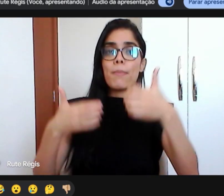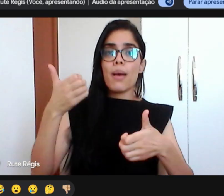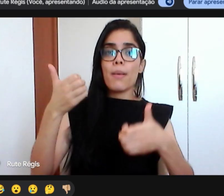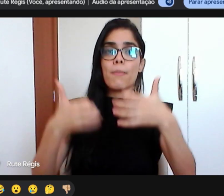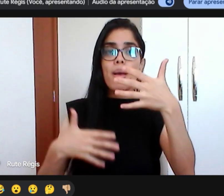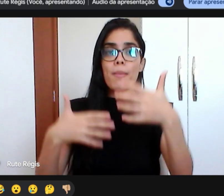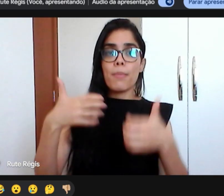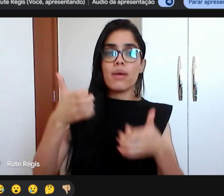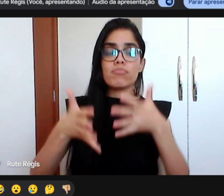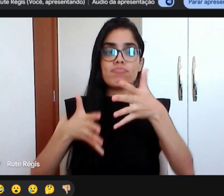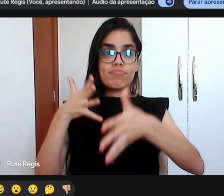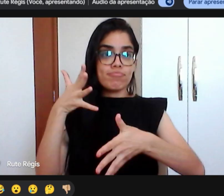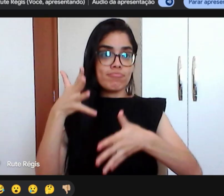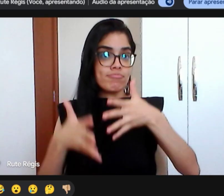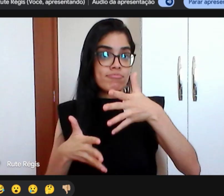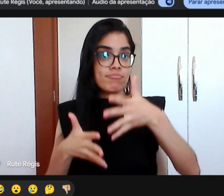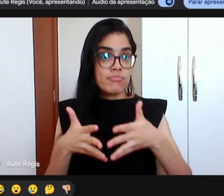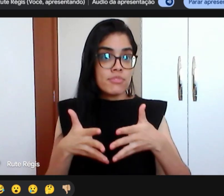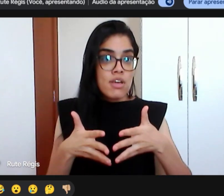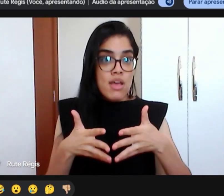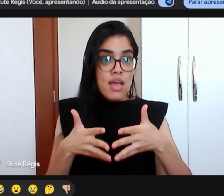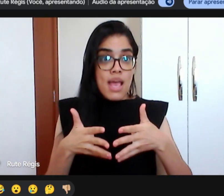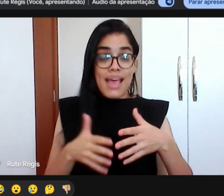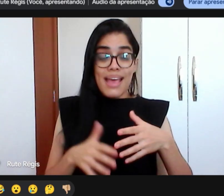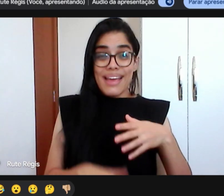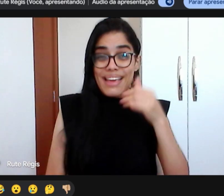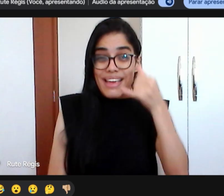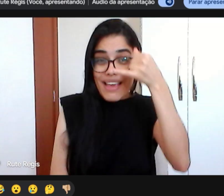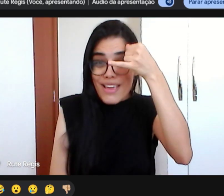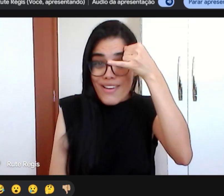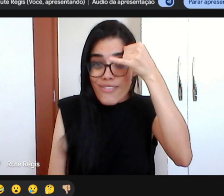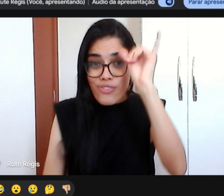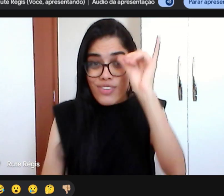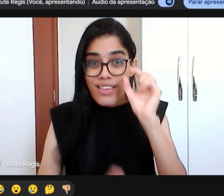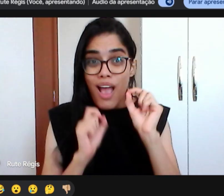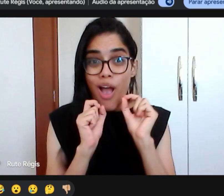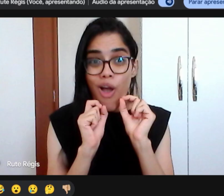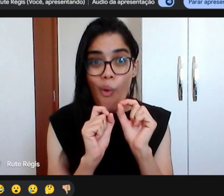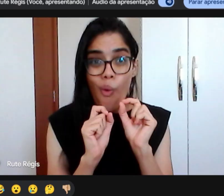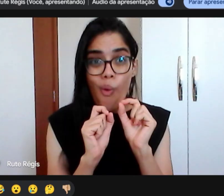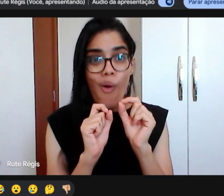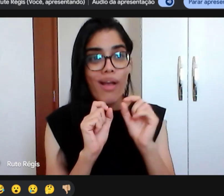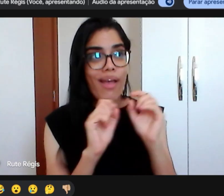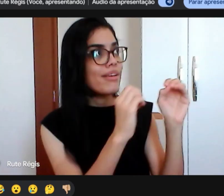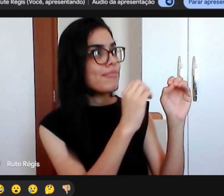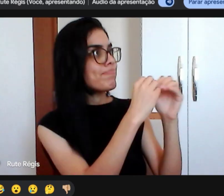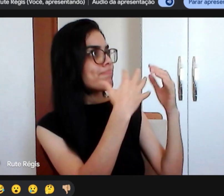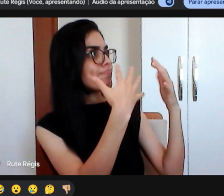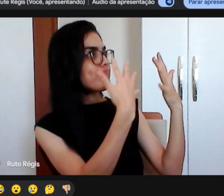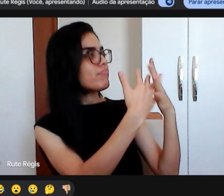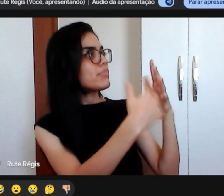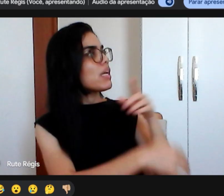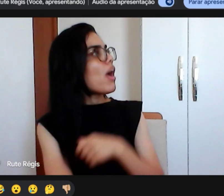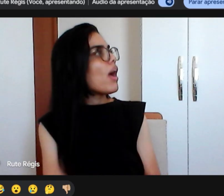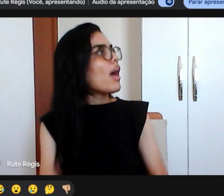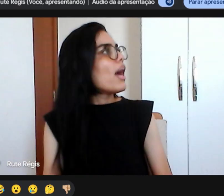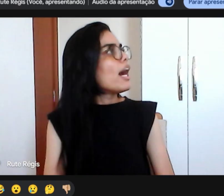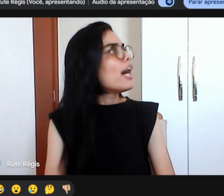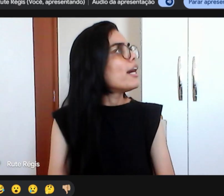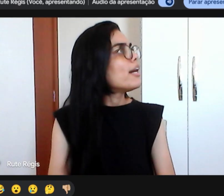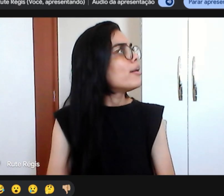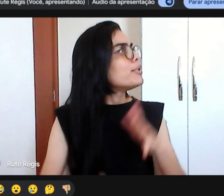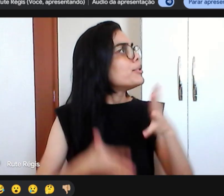apresentação, enquanto esse slide está sendo projetado, é importante que durante a explicação de